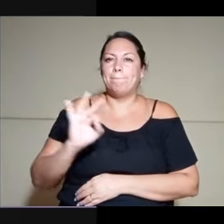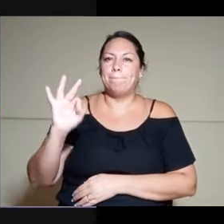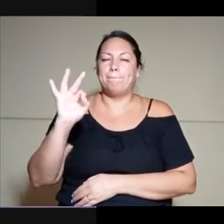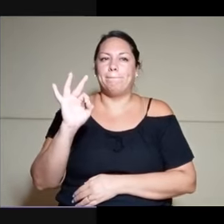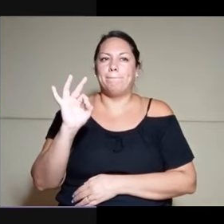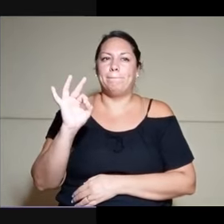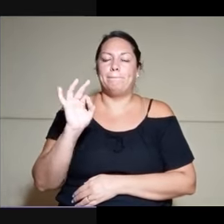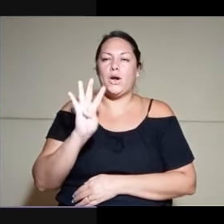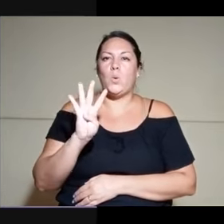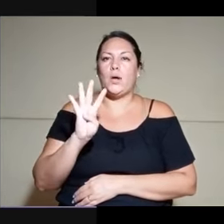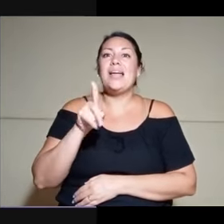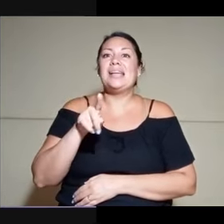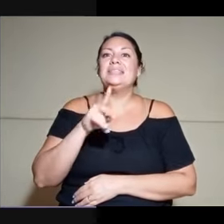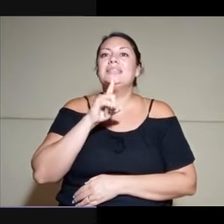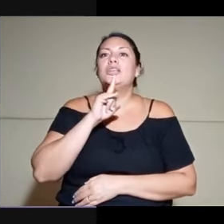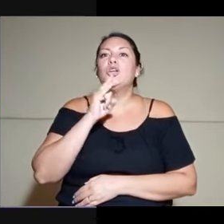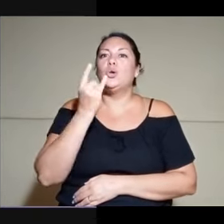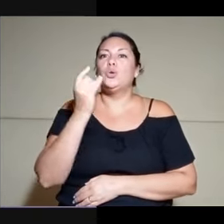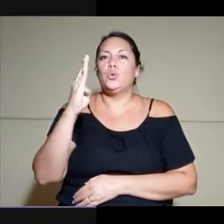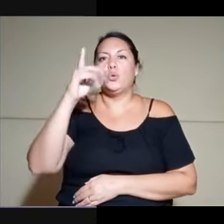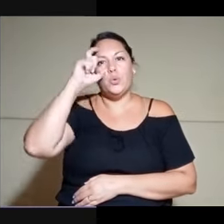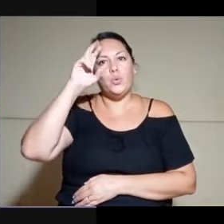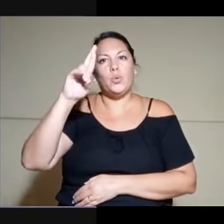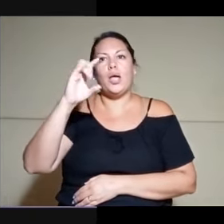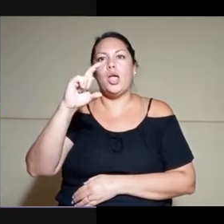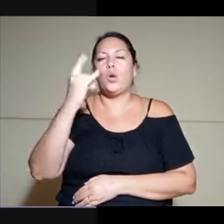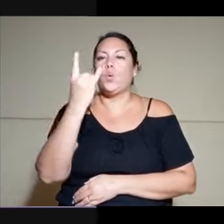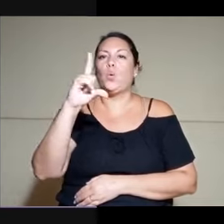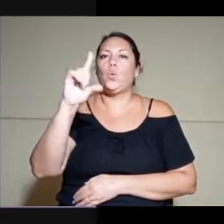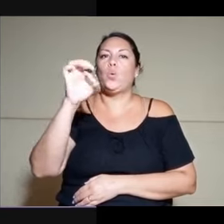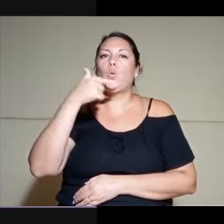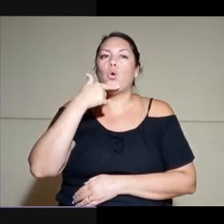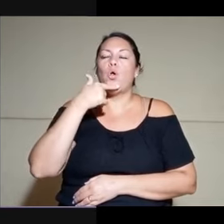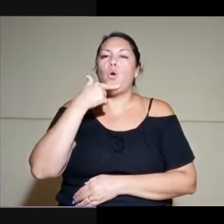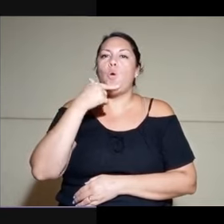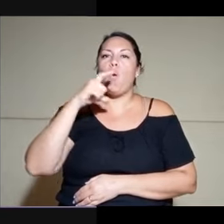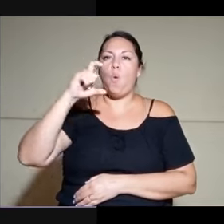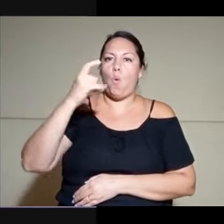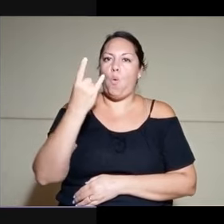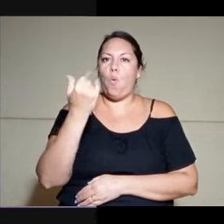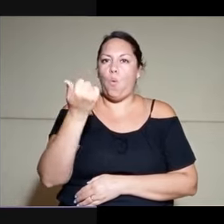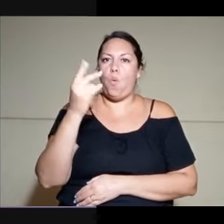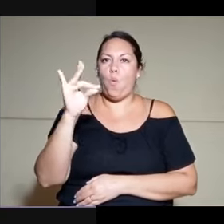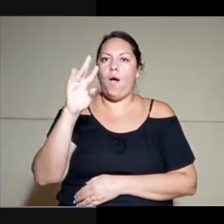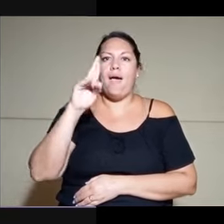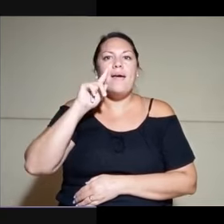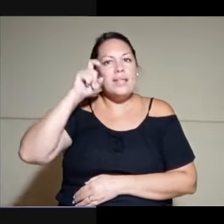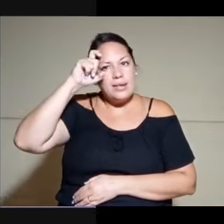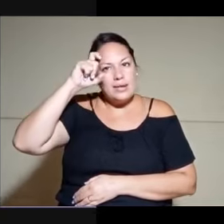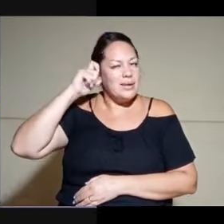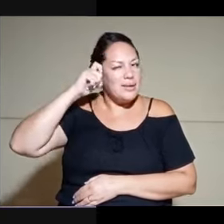Esos cuatro, que ustedes ven así, como bolitas, son los famosos tubérculos cuadrigéminos